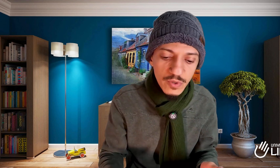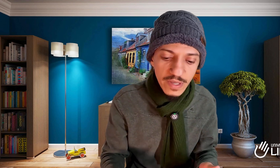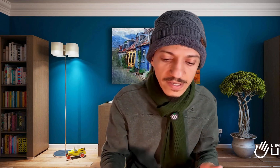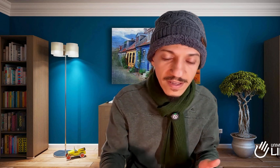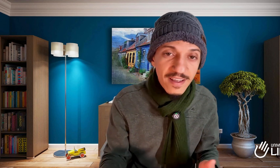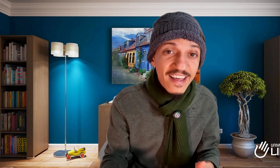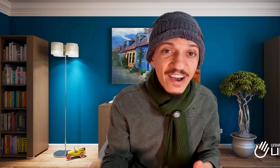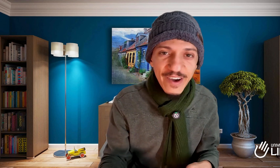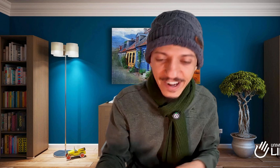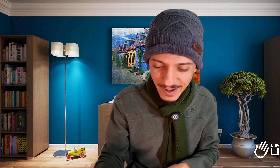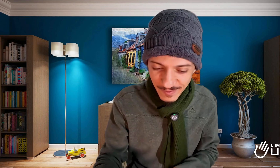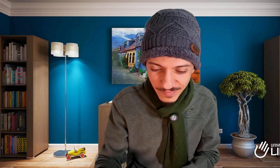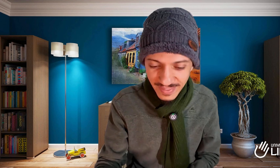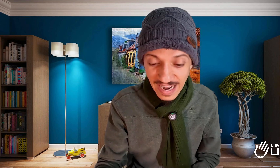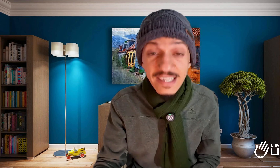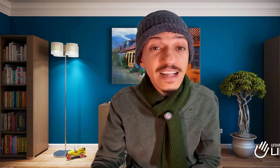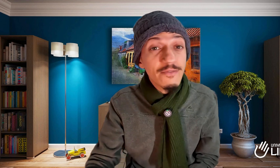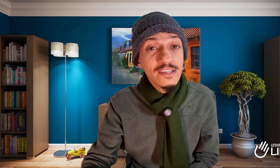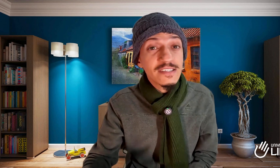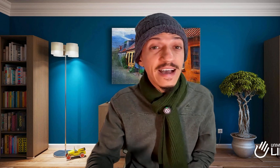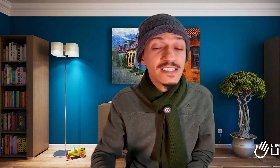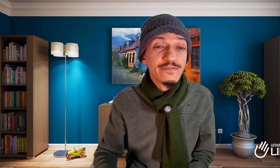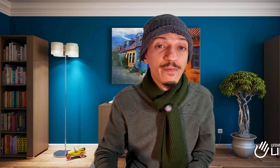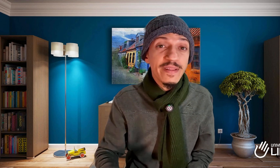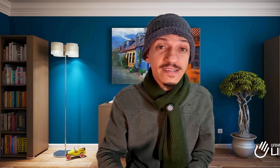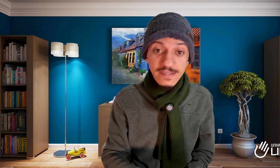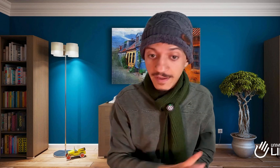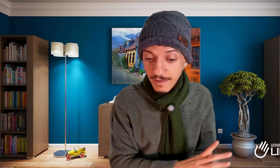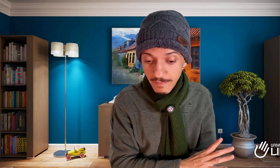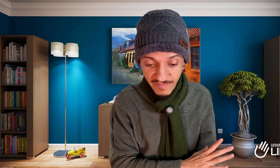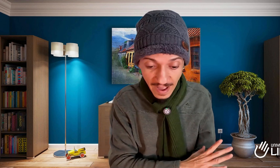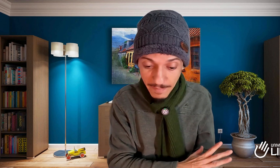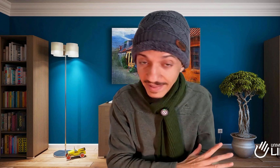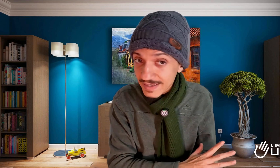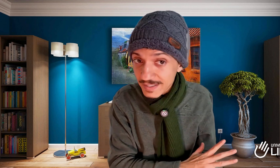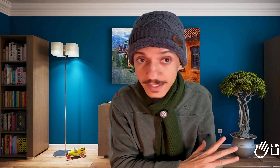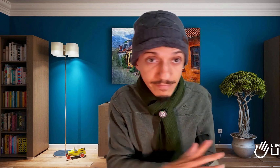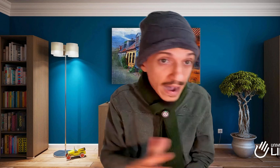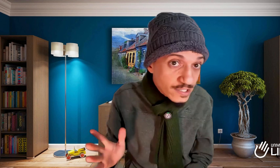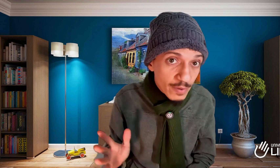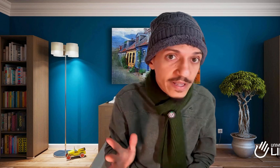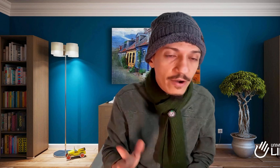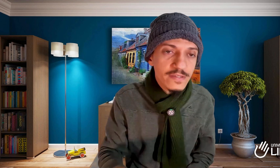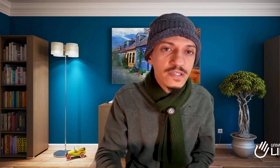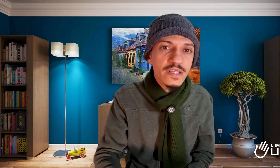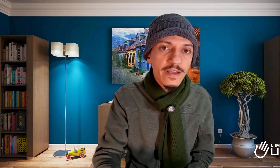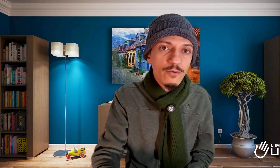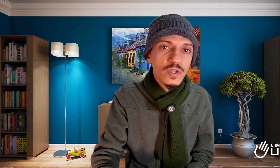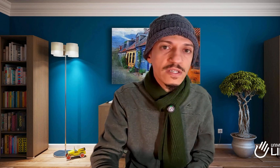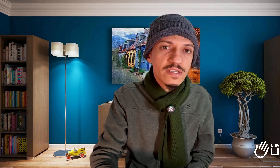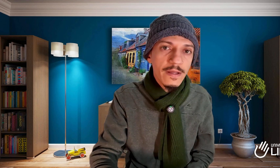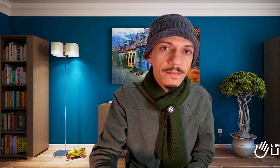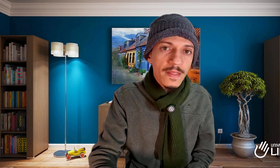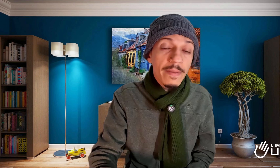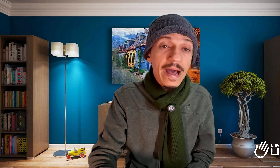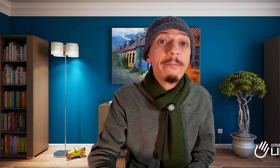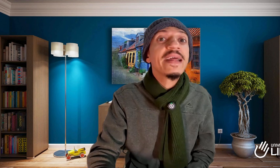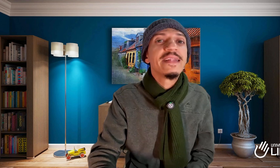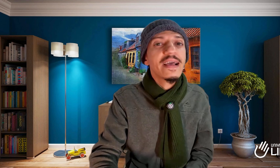português. Agora, a escrita da língua de sinais foi uma das ferramentas mais poderosas que eu utilizei para aprender